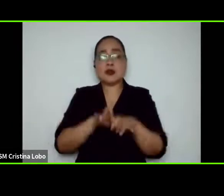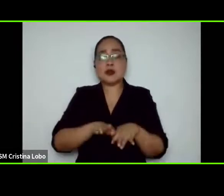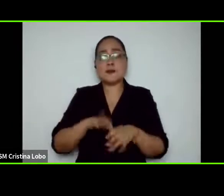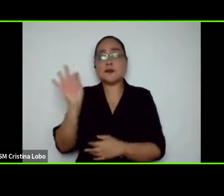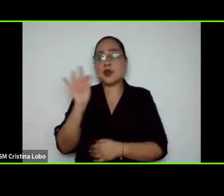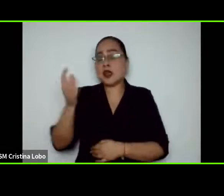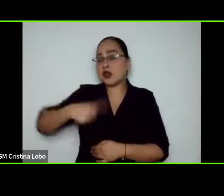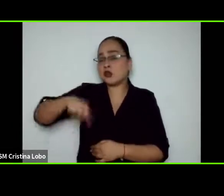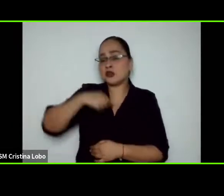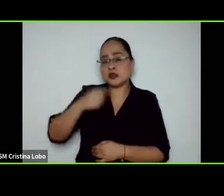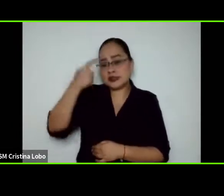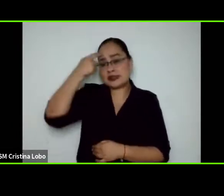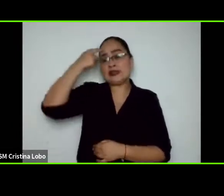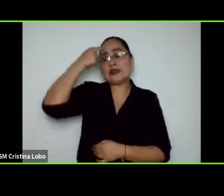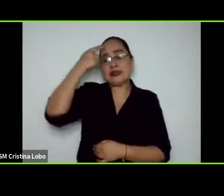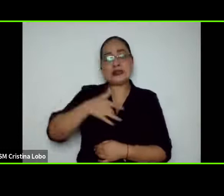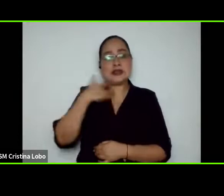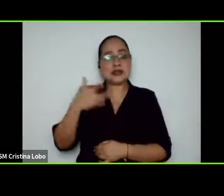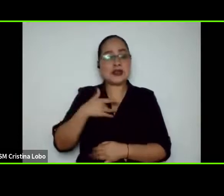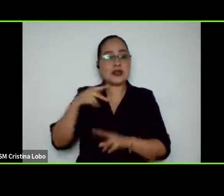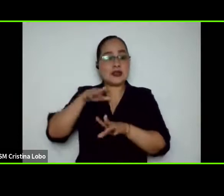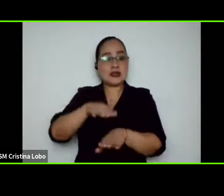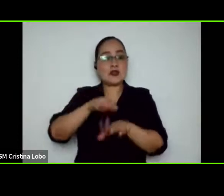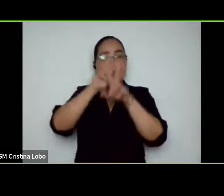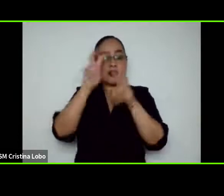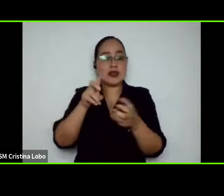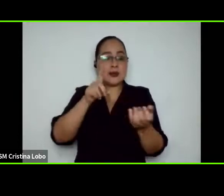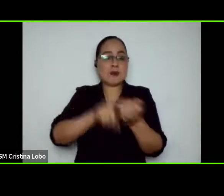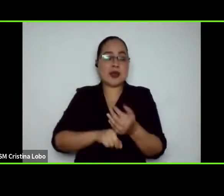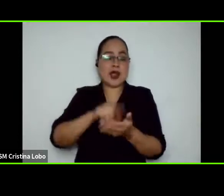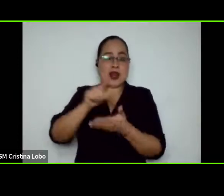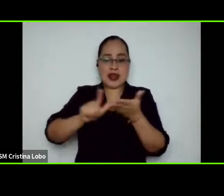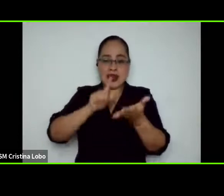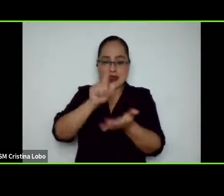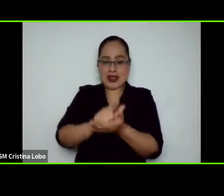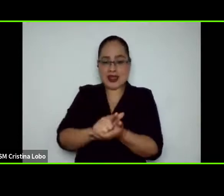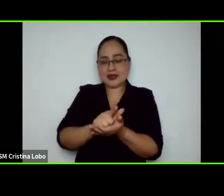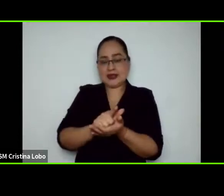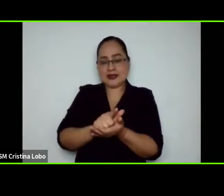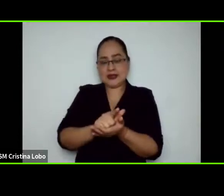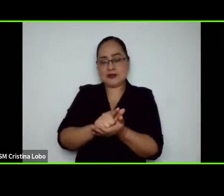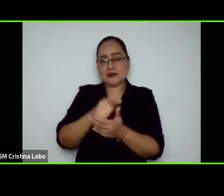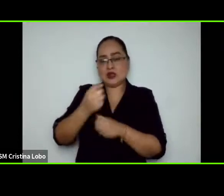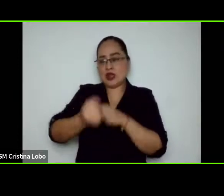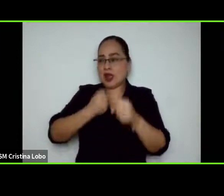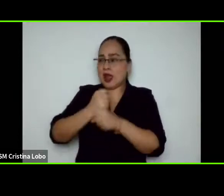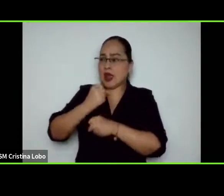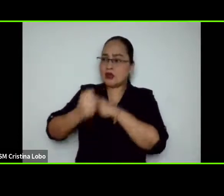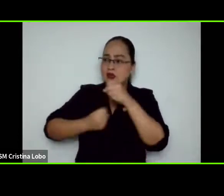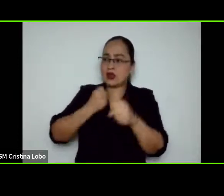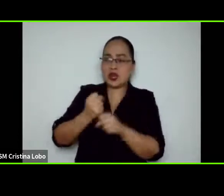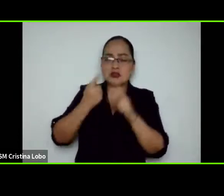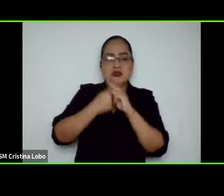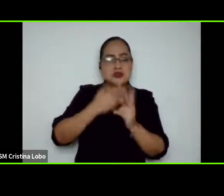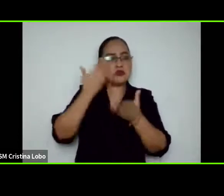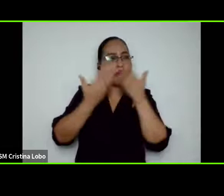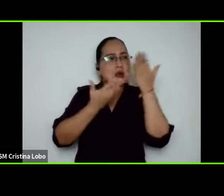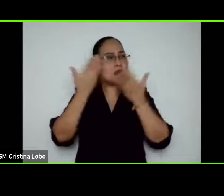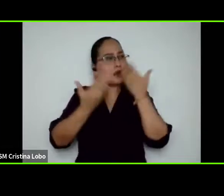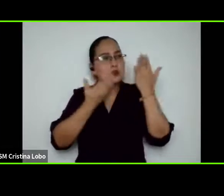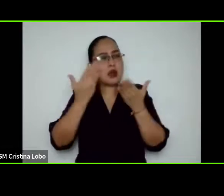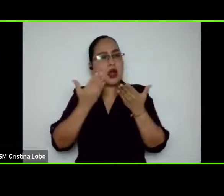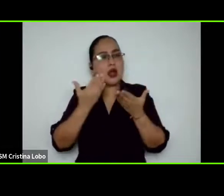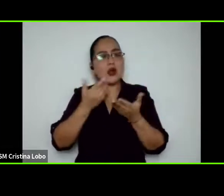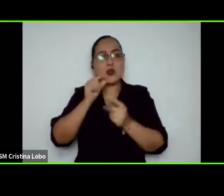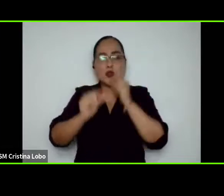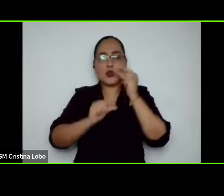nuestra, yo diría, cultura jurídica formalista durante muchos años, que afortunadamente eso empezó a cambiar y que creo que además